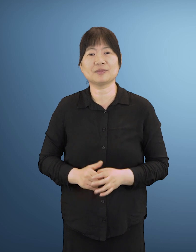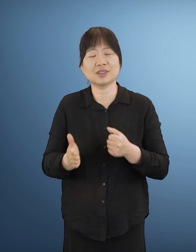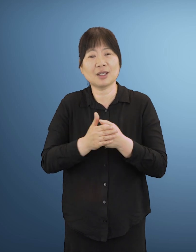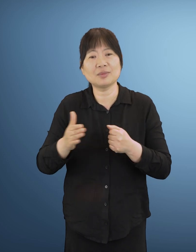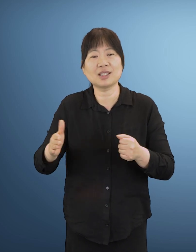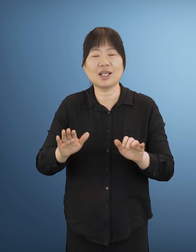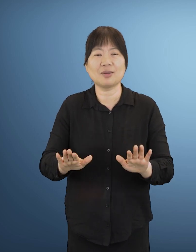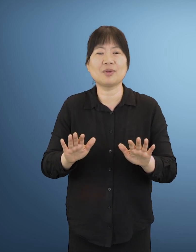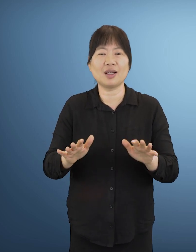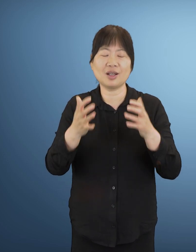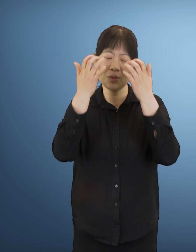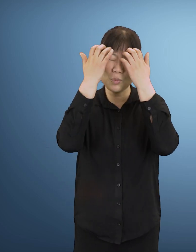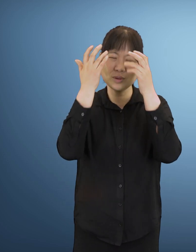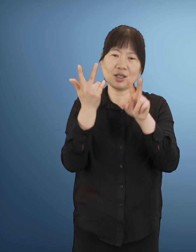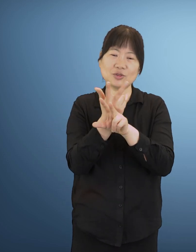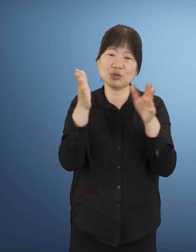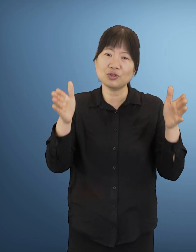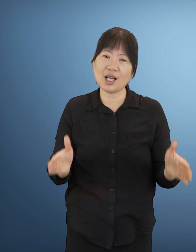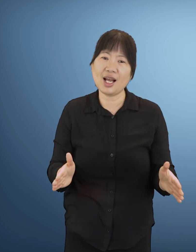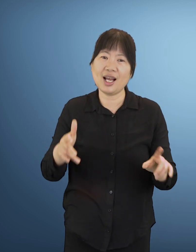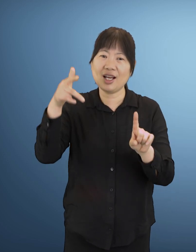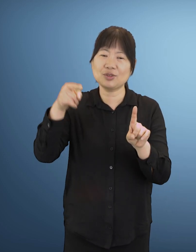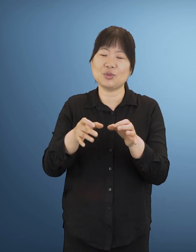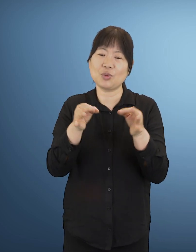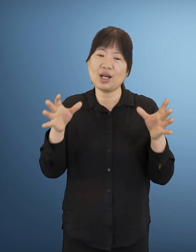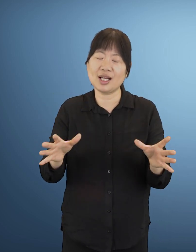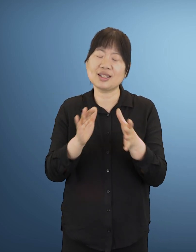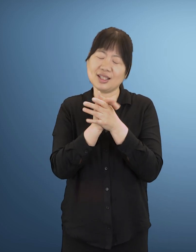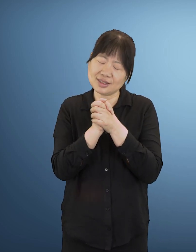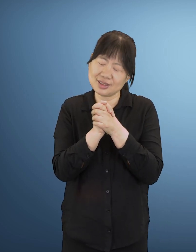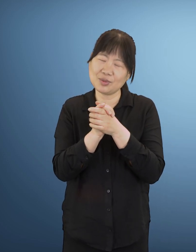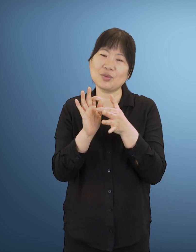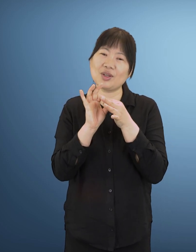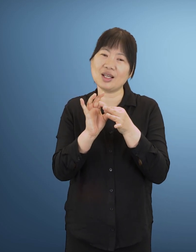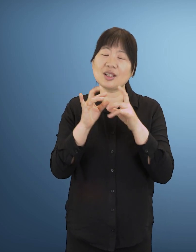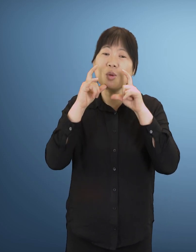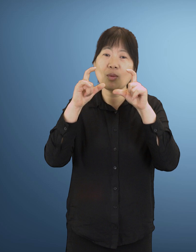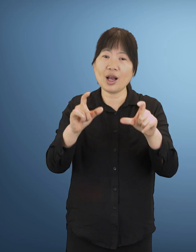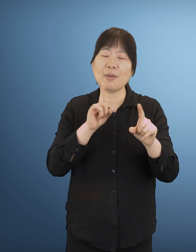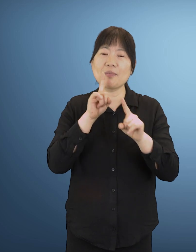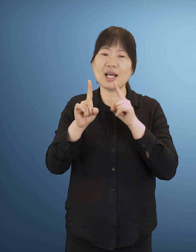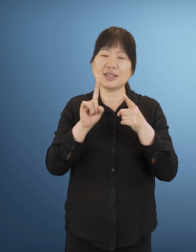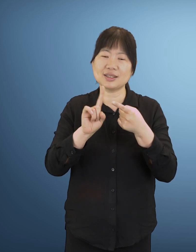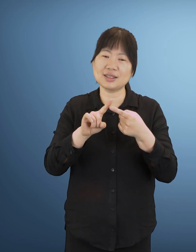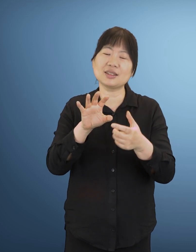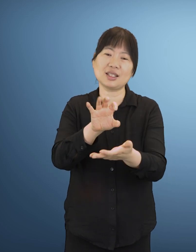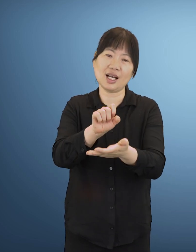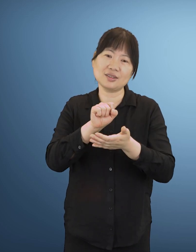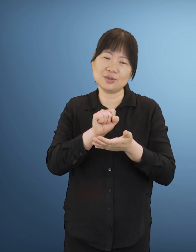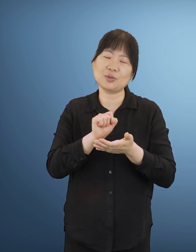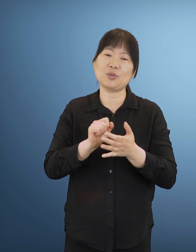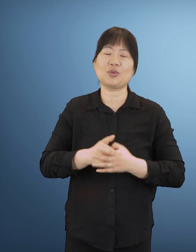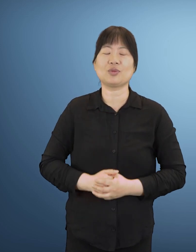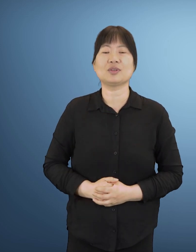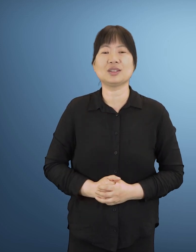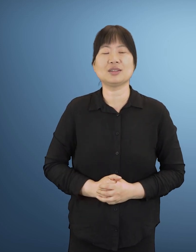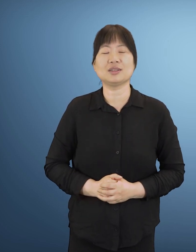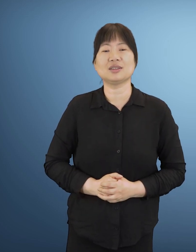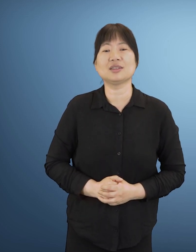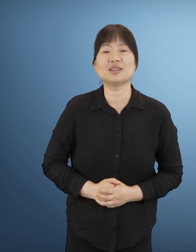그래서 이번 고난주간에는 한 주간의 기도를 통해서 선포되는 말씀을 통해서